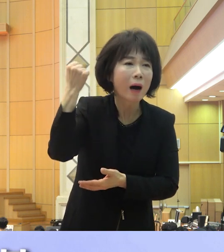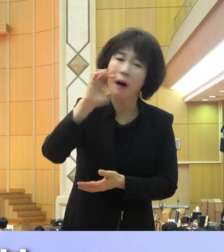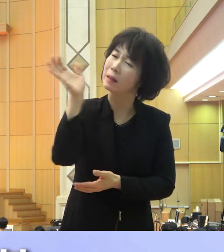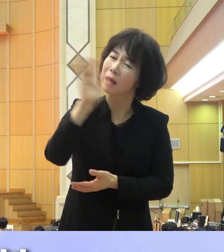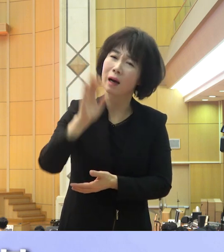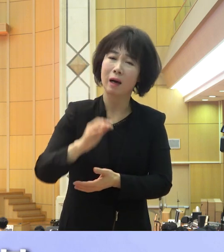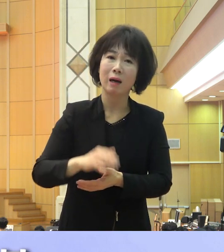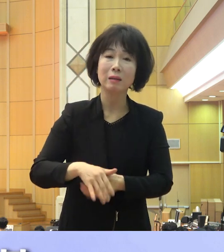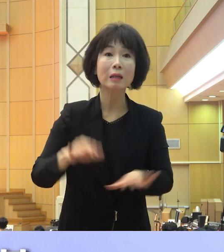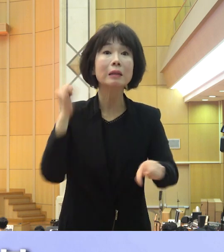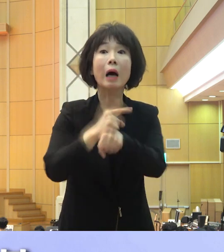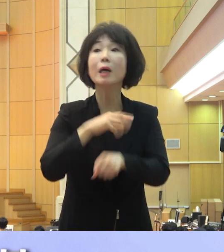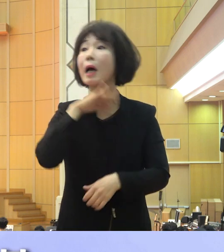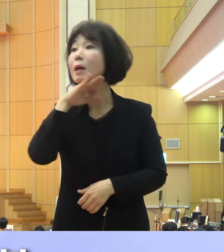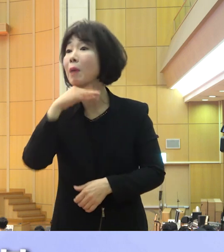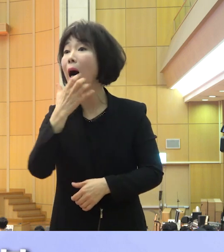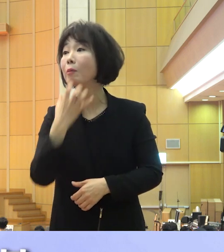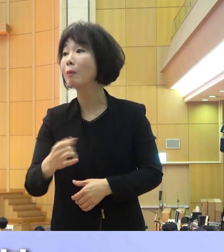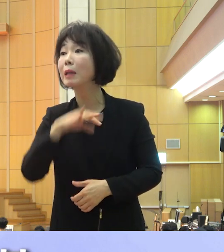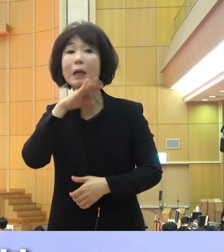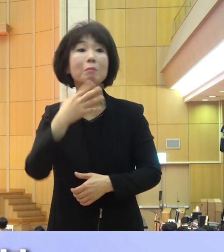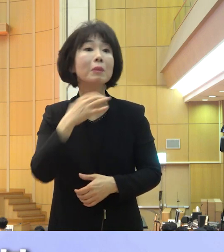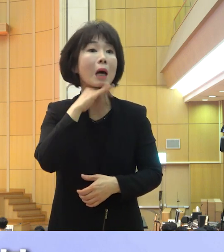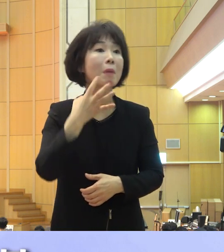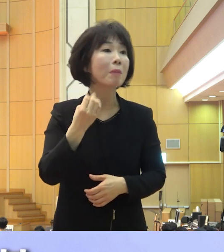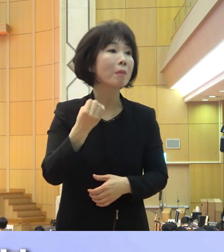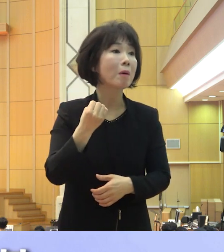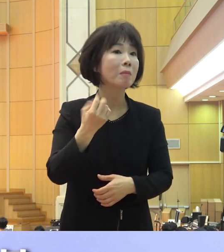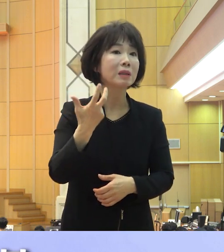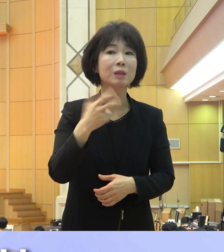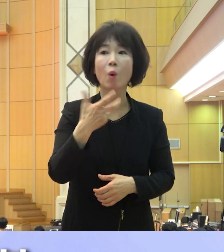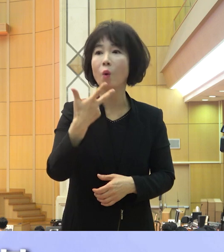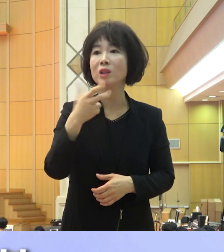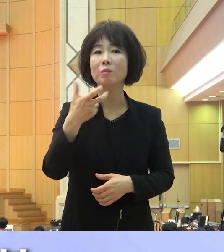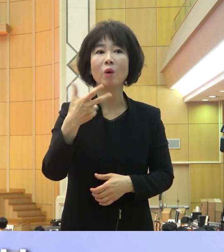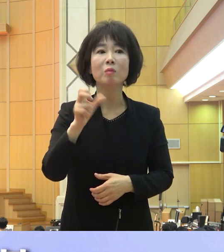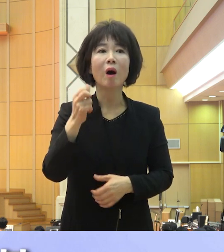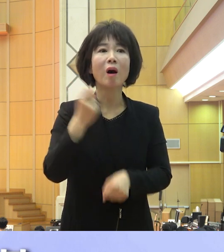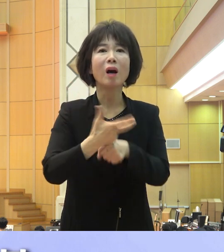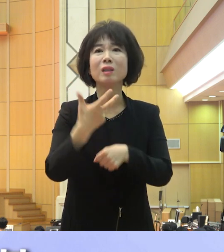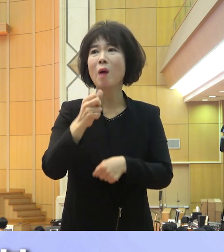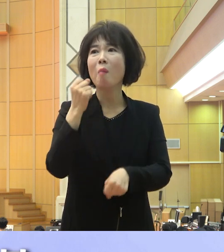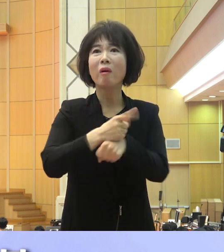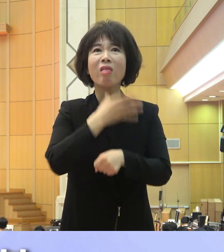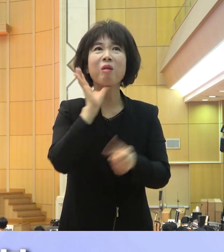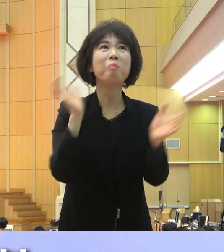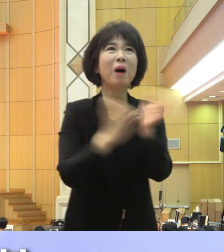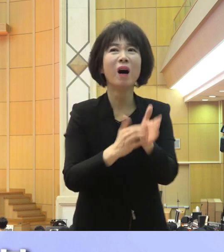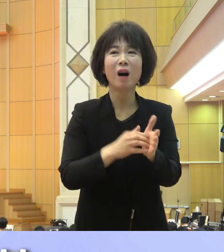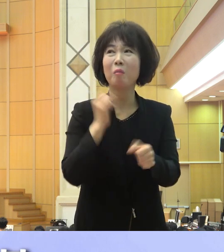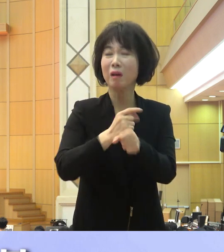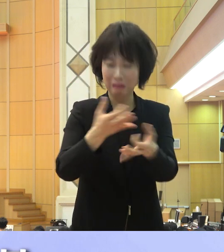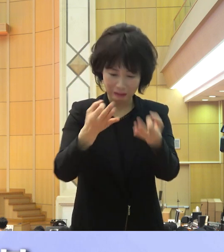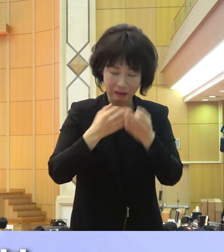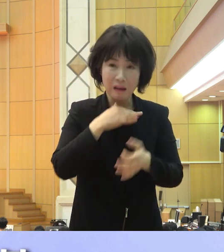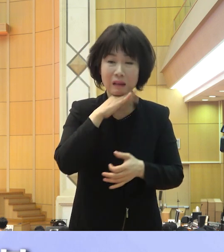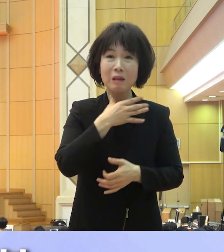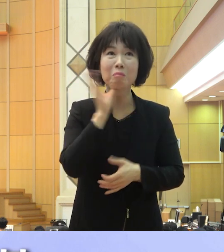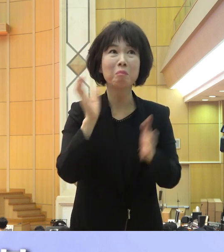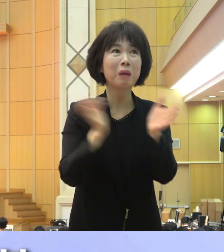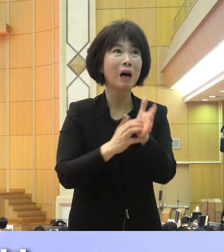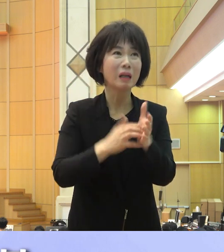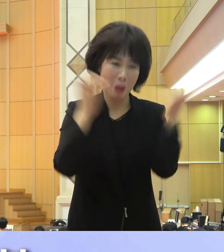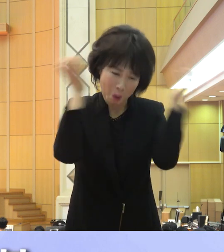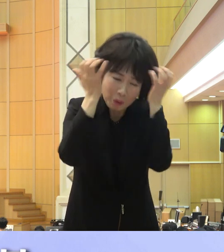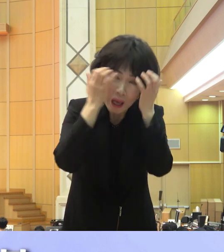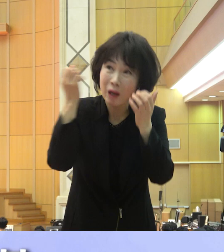내 나이 75세인데 이 늙은 자가 얼마나 복받겠다고 이곳에서